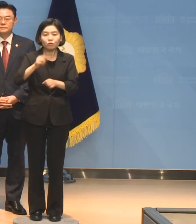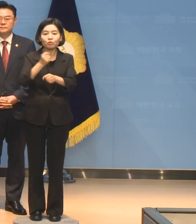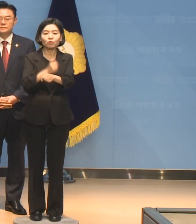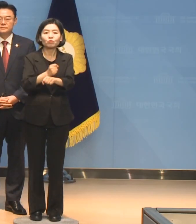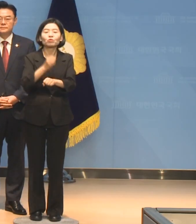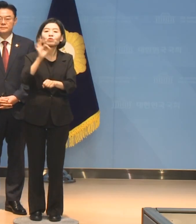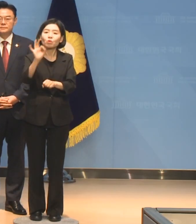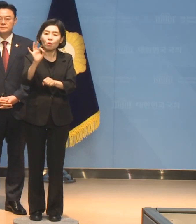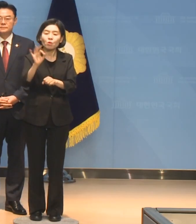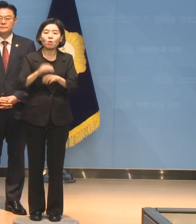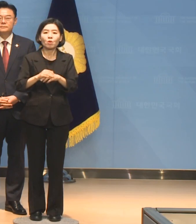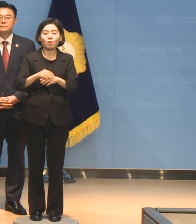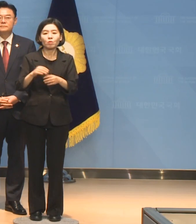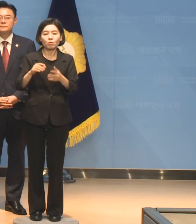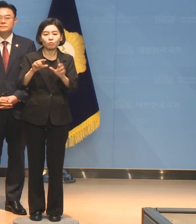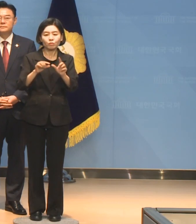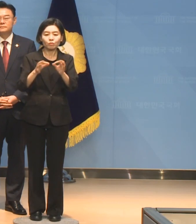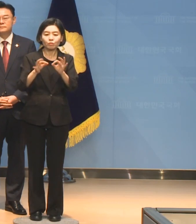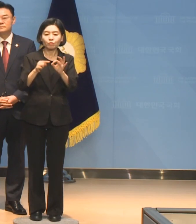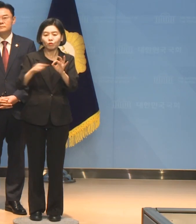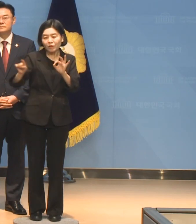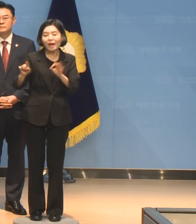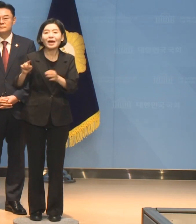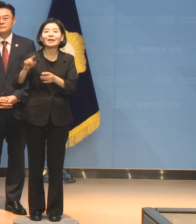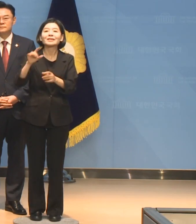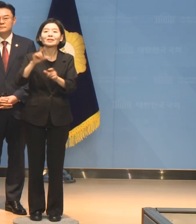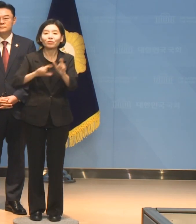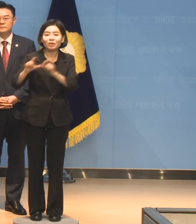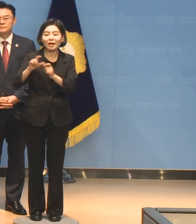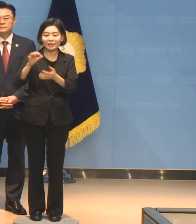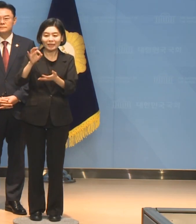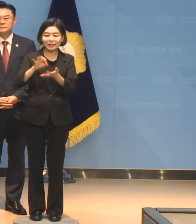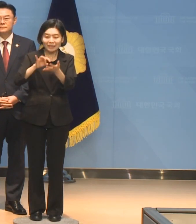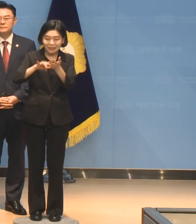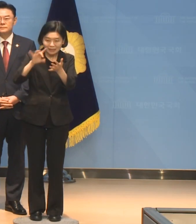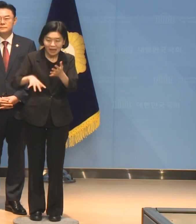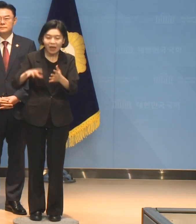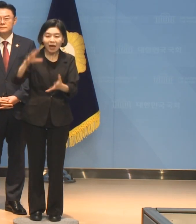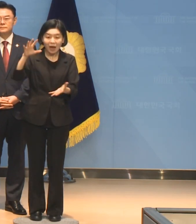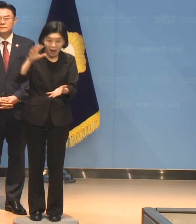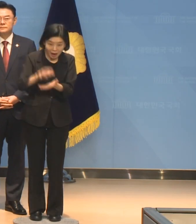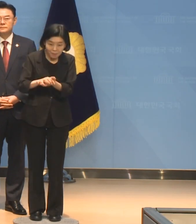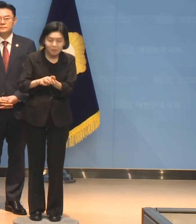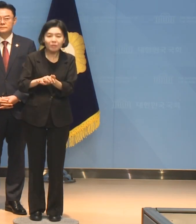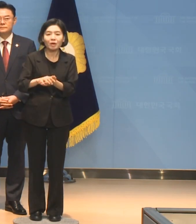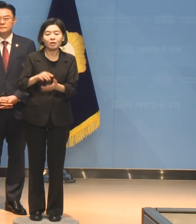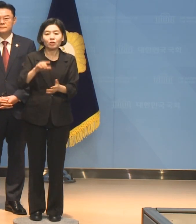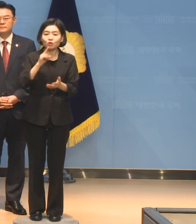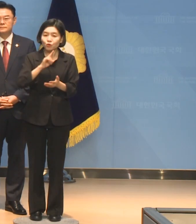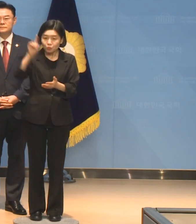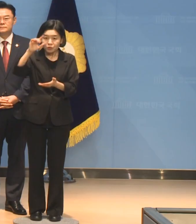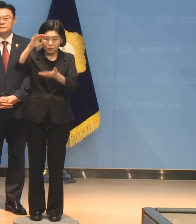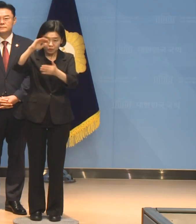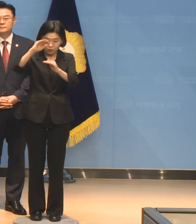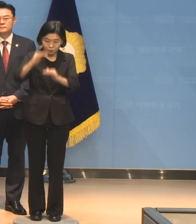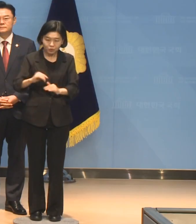받고 있는데요. 이 모든 금액을 더하면 음식 주문 금액의 30% 안팎의